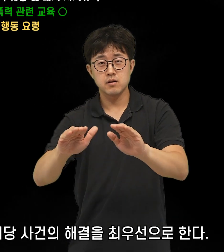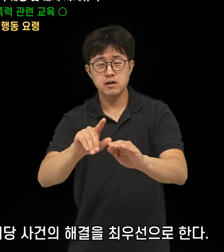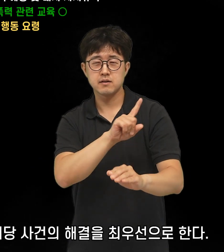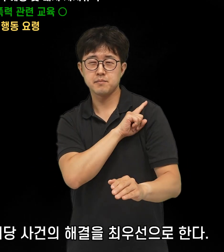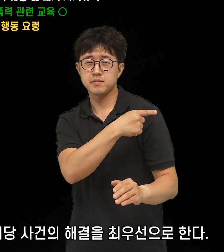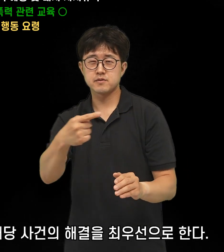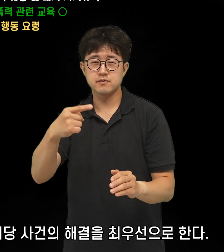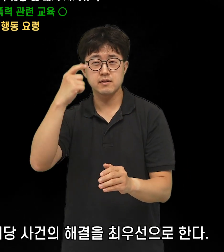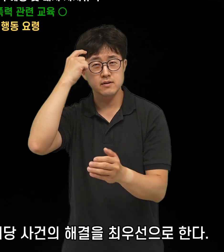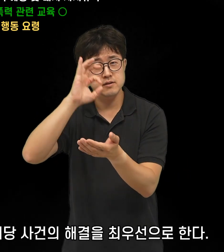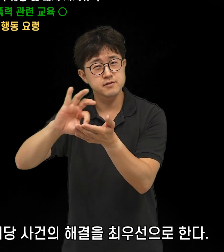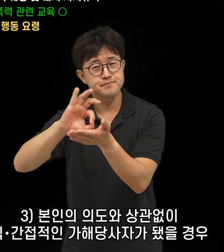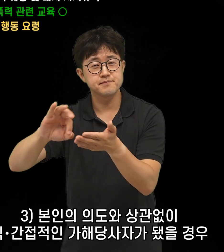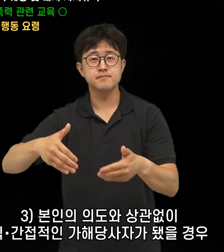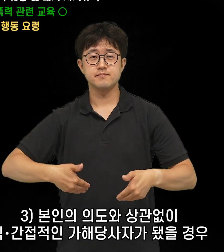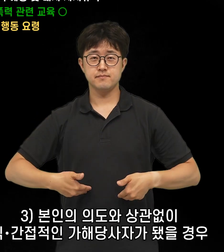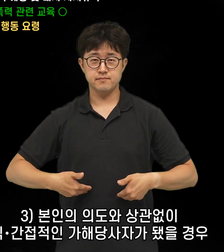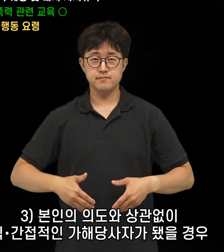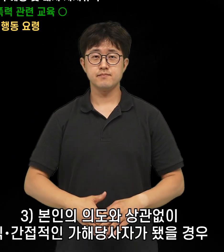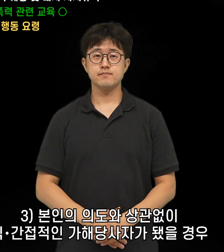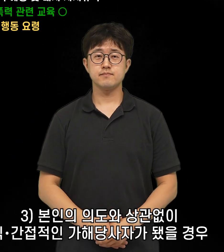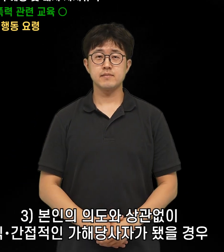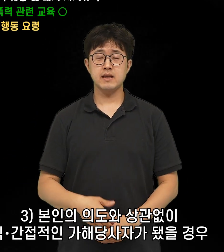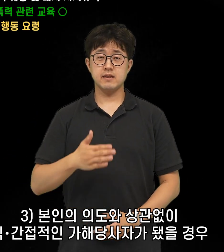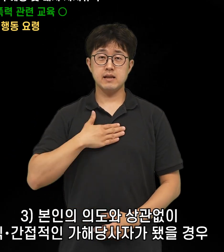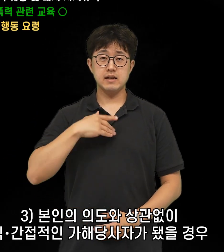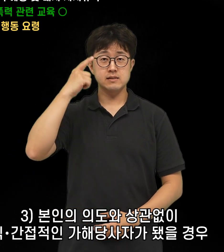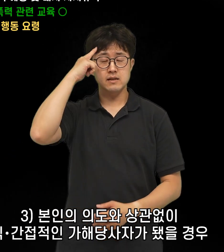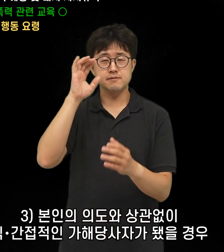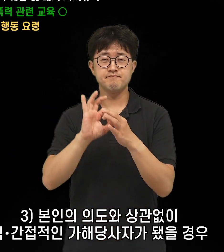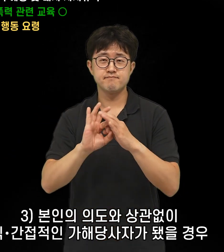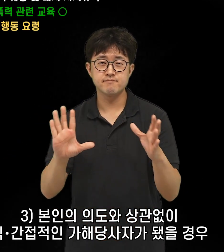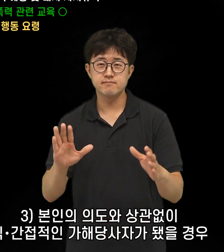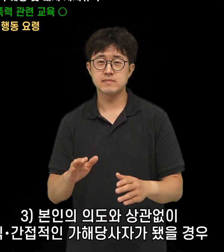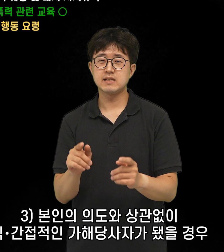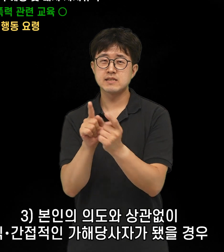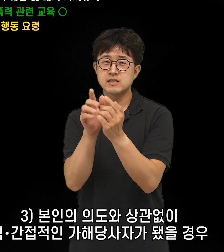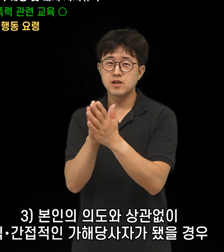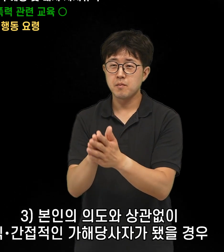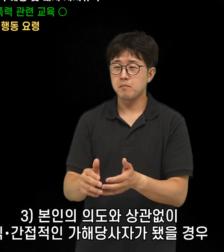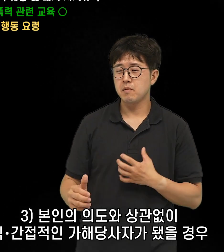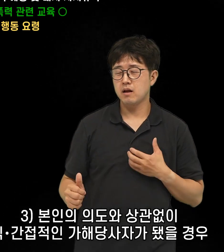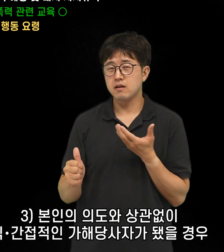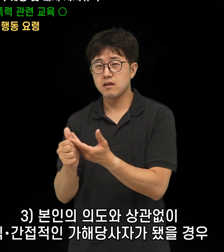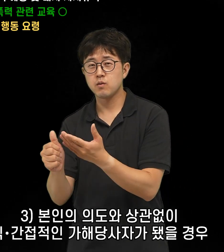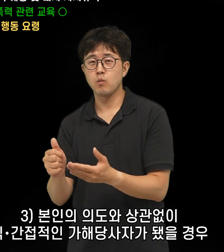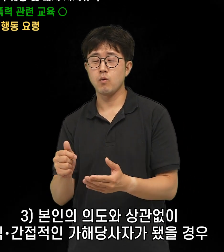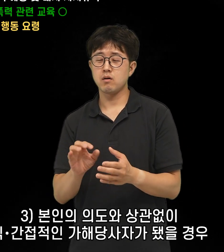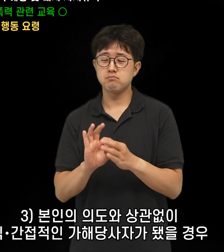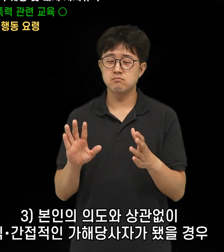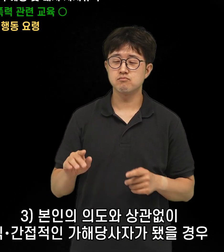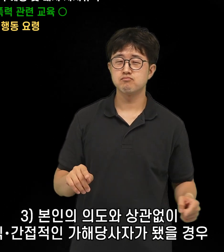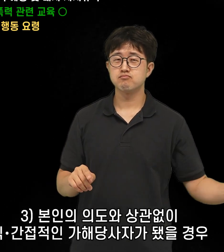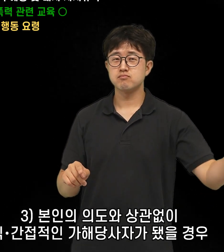한다. 3. 본인의 의도와 상관없이 직간접적인 가해 당사자가 됐을